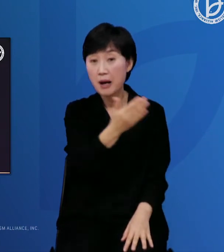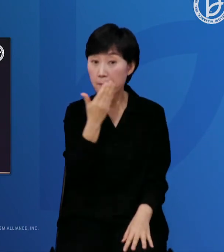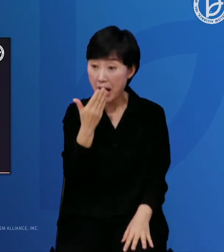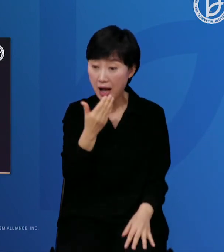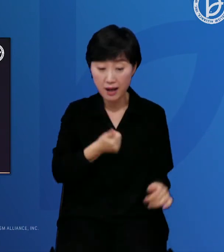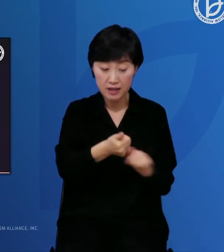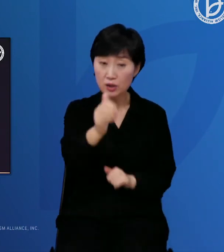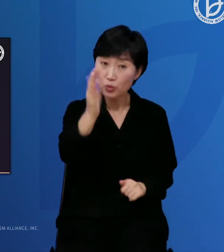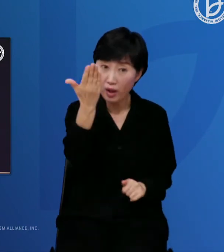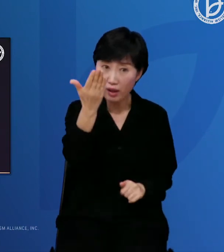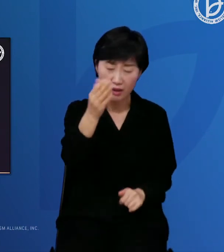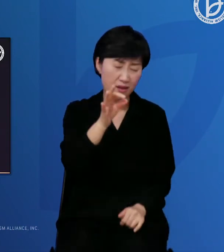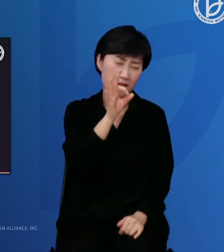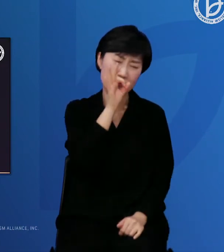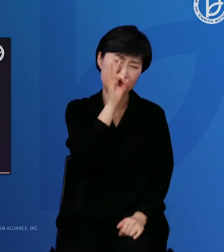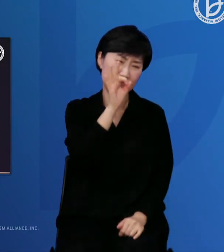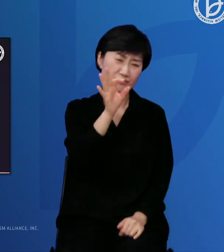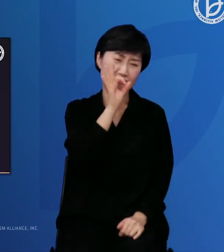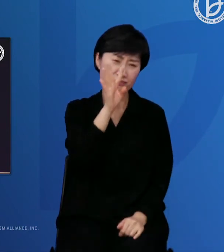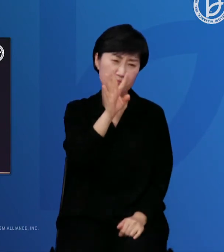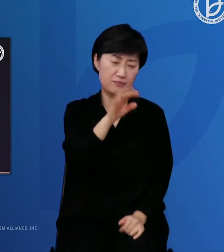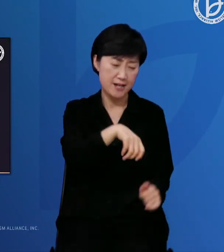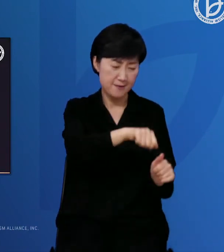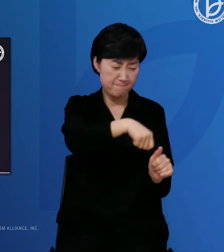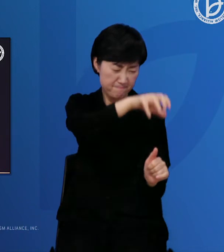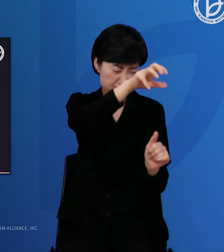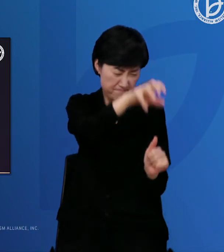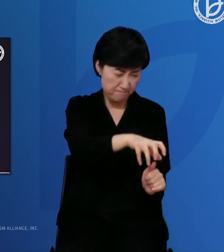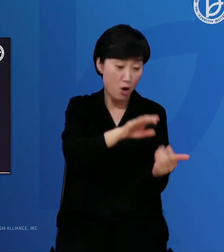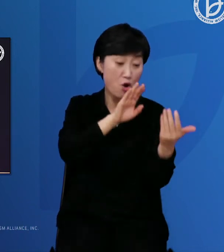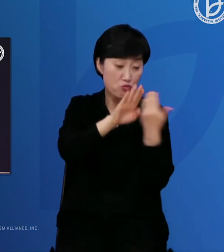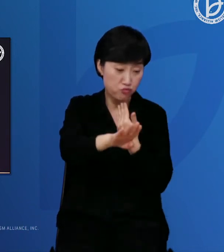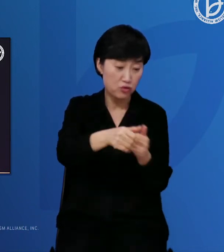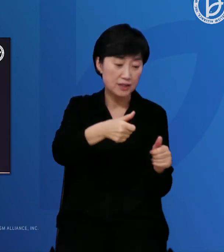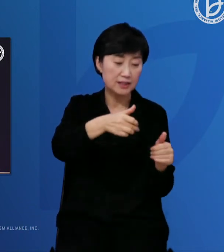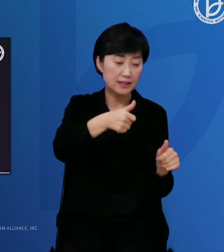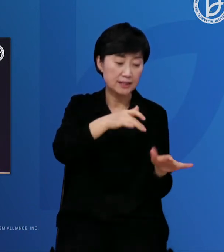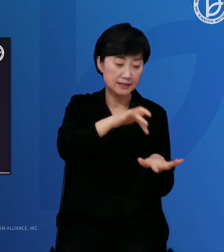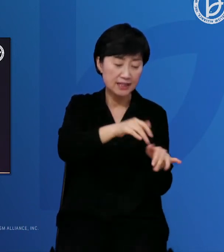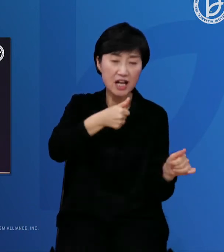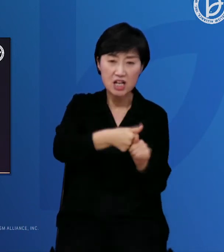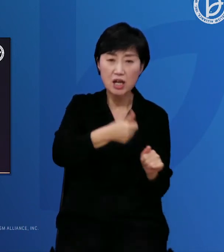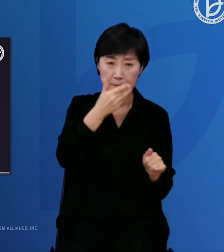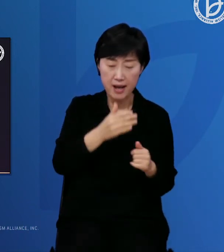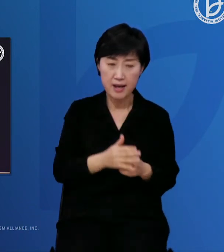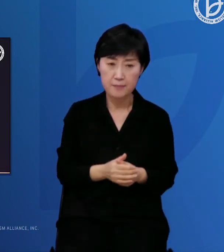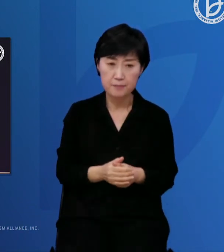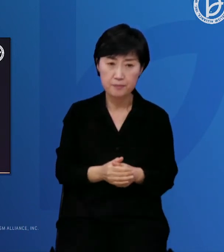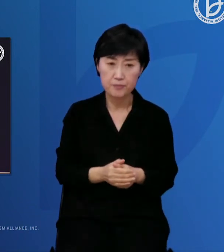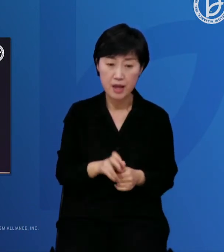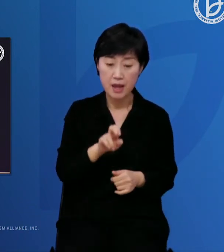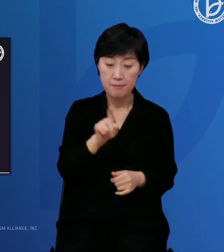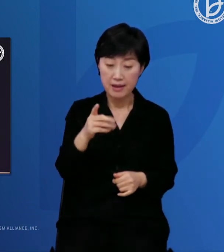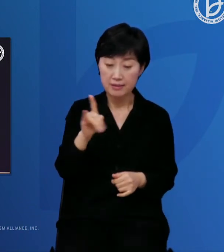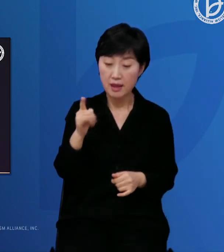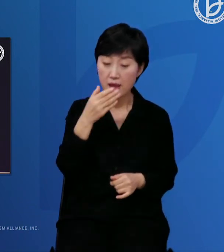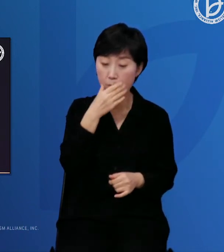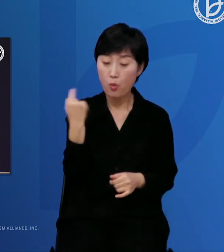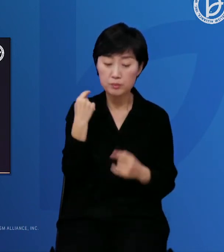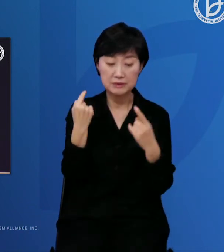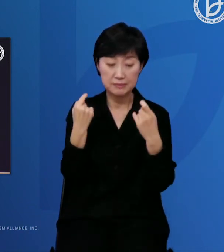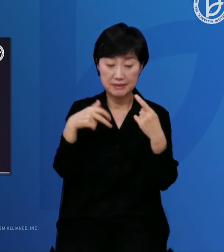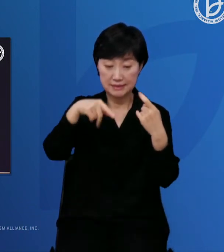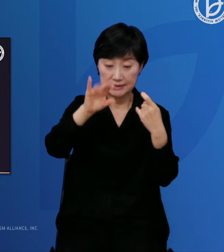saying, instead, if you don't bind Satan first, how can you overcome him? 마태복음 12장의 한 설명입니다. And that's what he says in Matthew